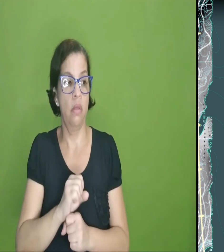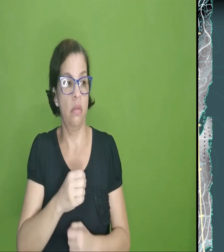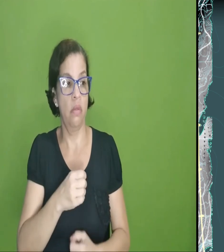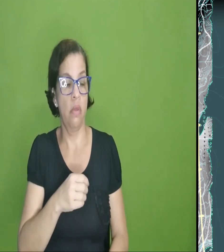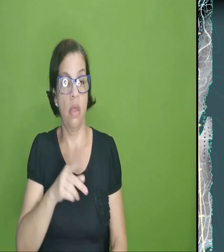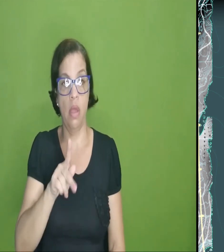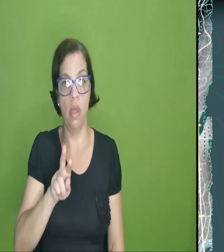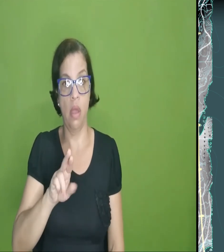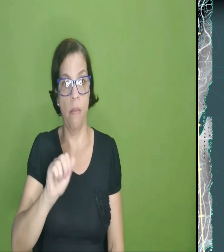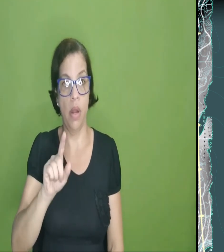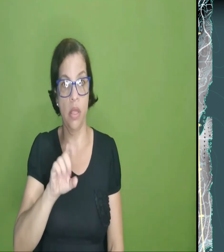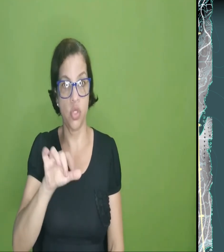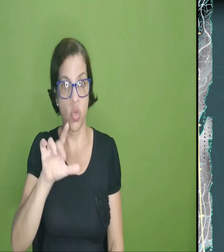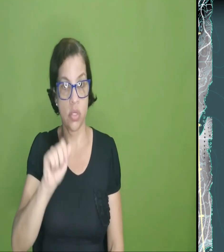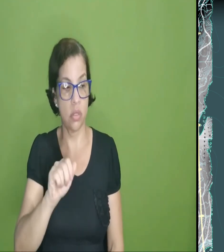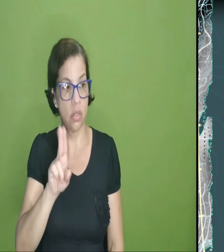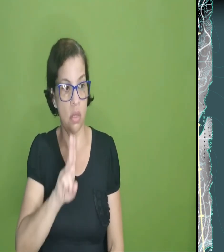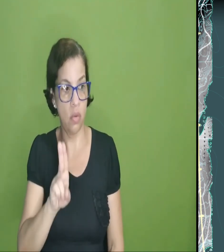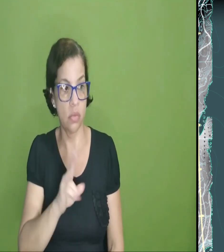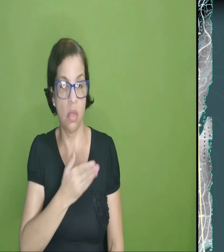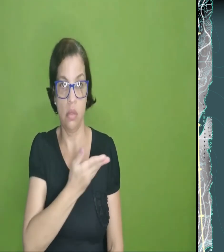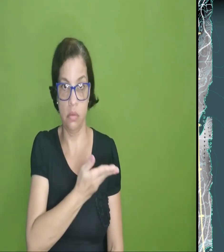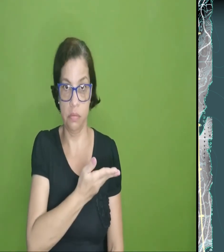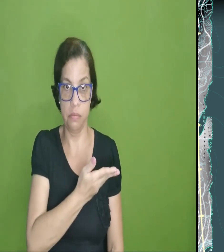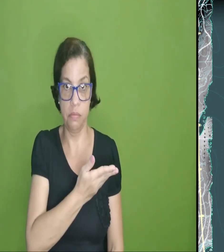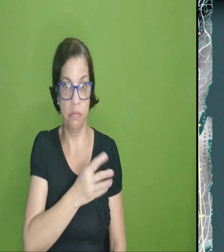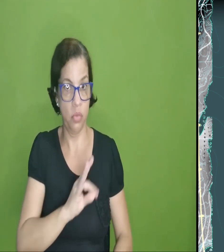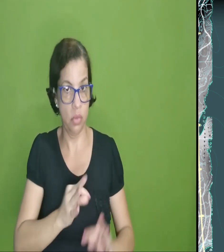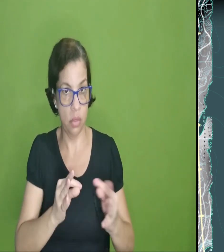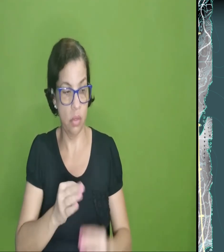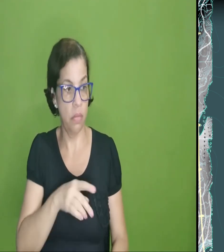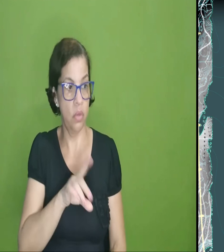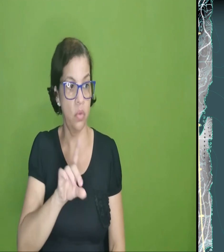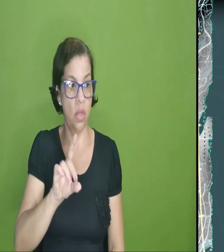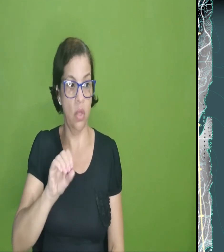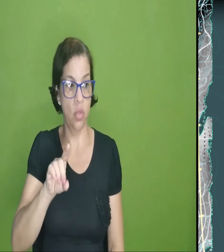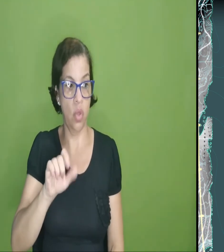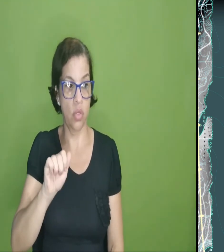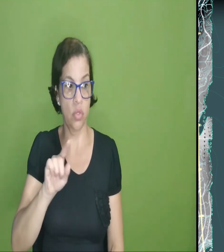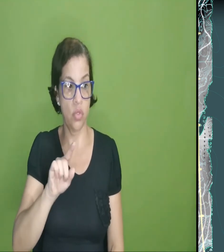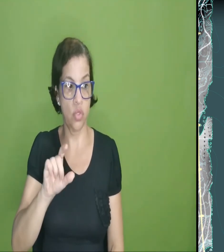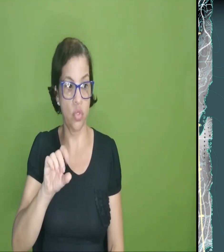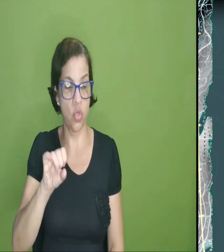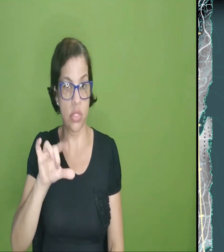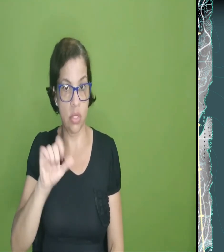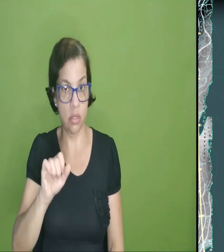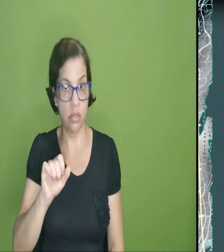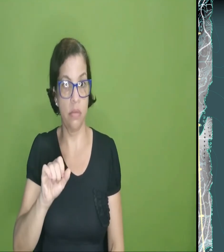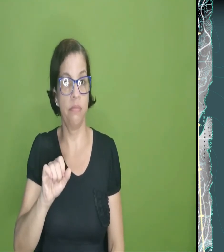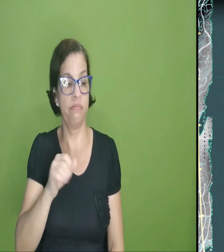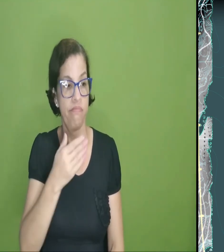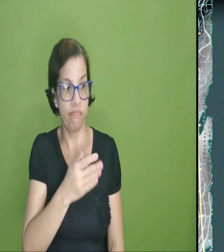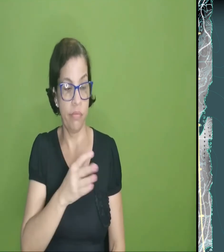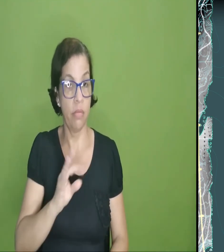no tratamento da hiperplasia prostática benigna e também no tratamento da hipertensão arterial sistêmica,